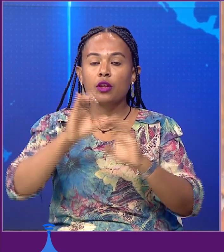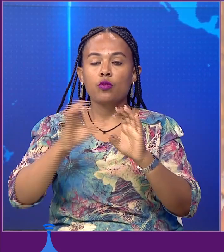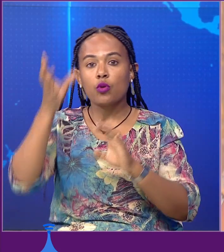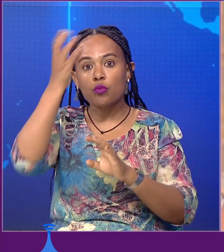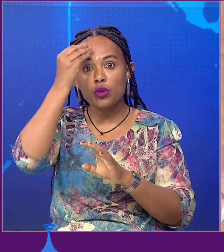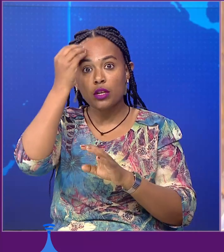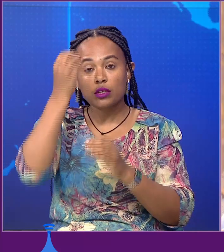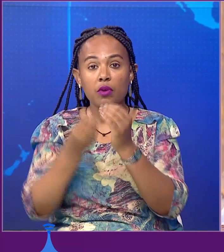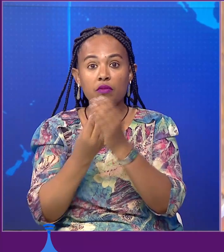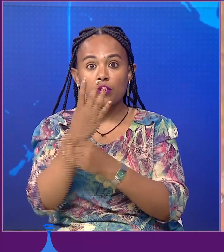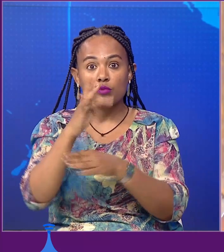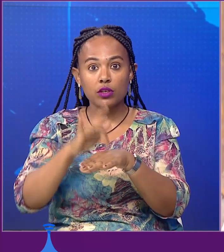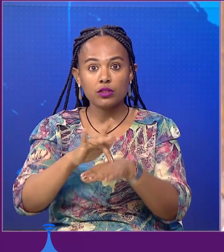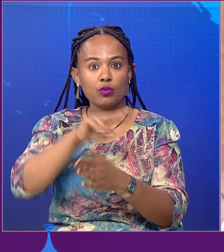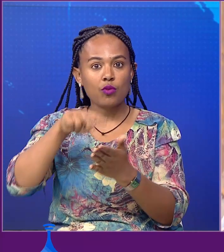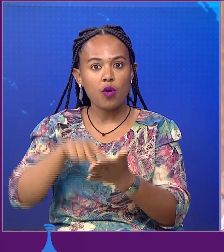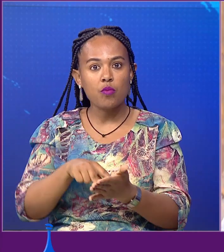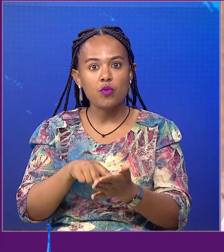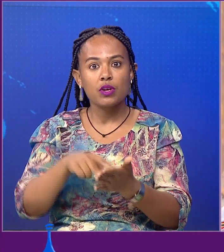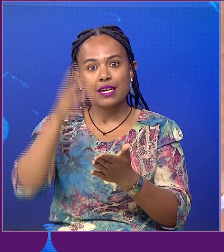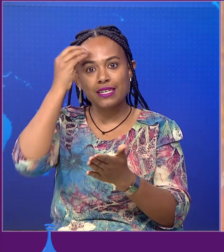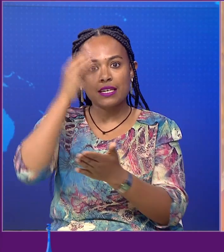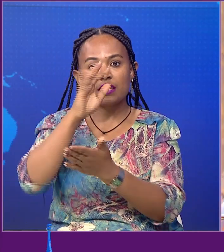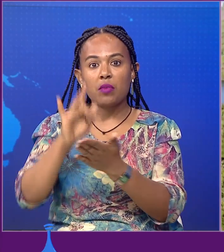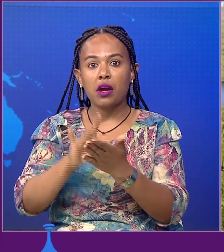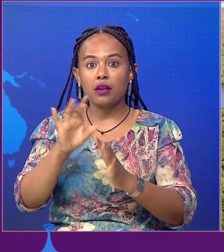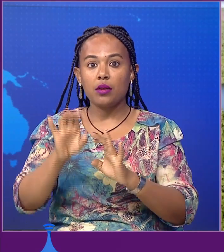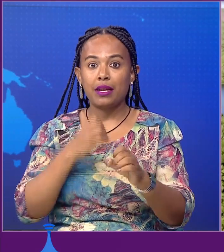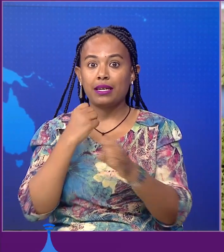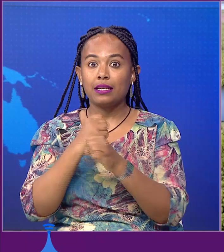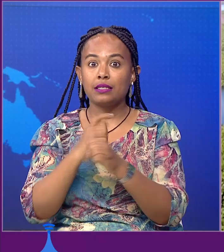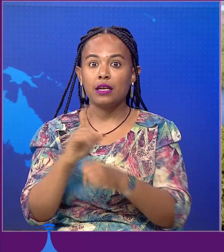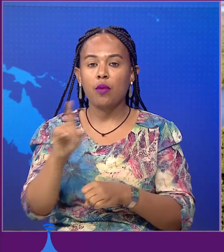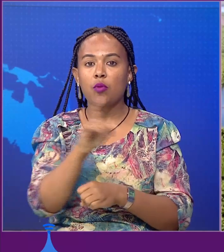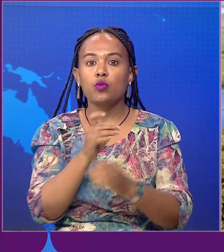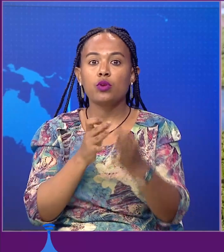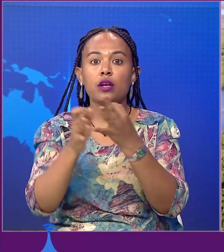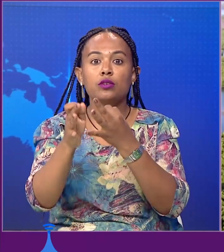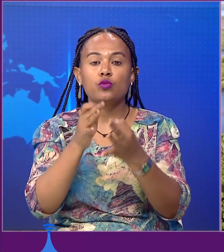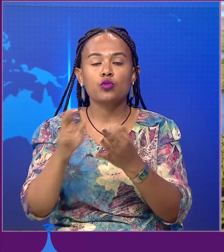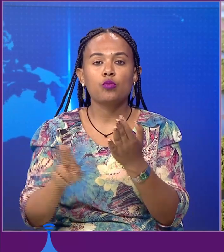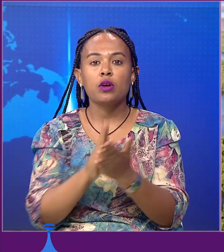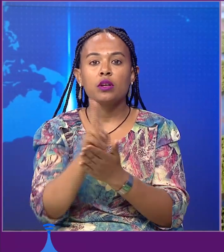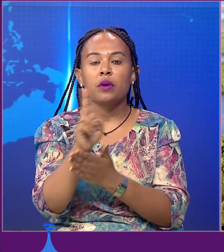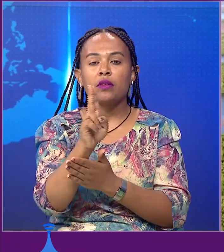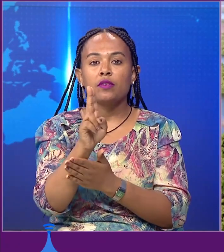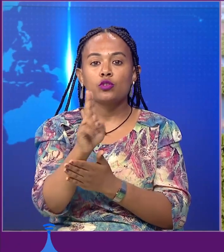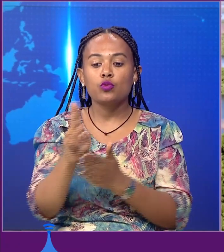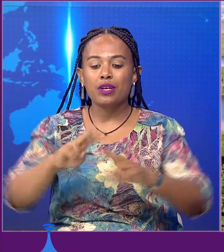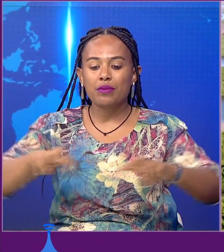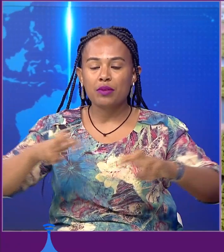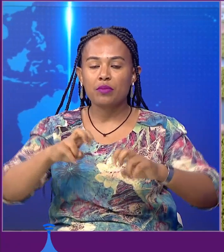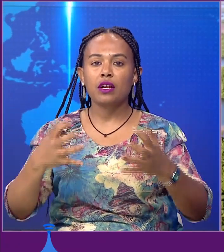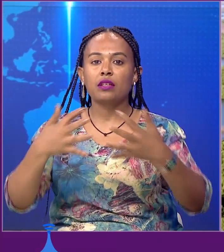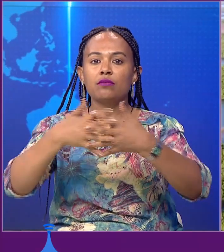ማፍራቱን ጠቅሰው ተቋሙን በዘርፉ የልህቀት ማዕከል ለማድረግ እየተሰራ መሆኑን ያስረዱት ደግሞ በዩኒቨርሲቲው የምርምርና ትብብር